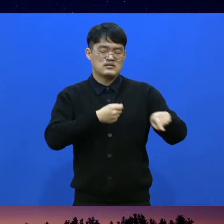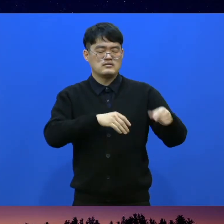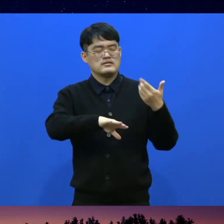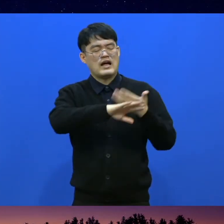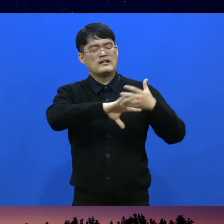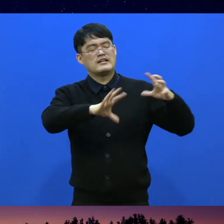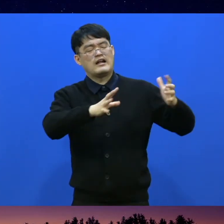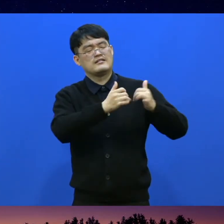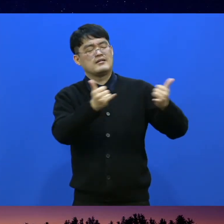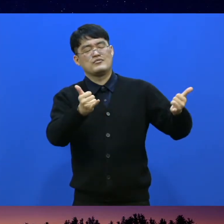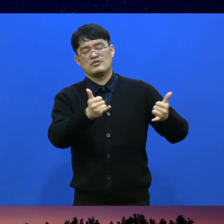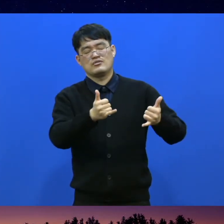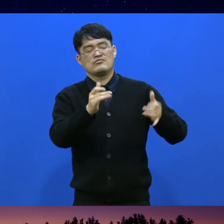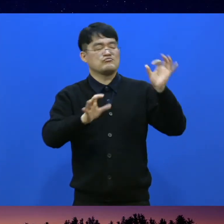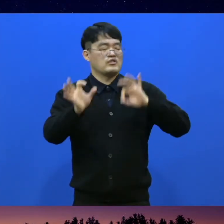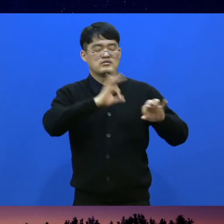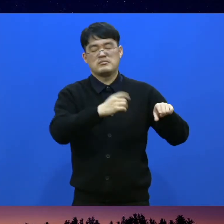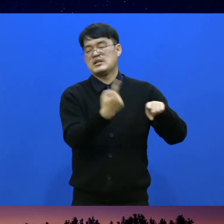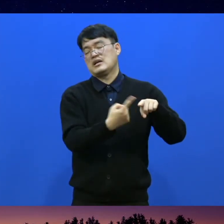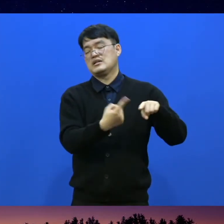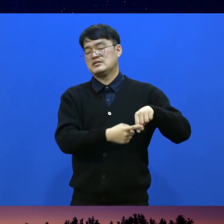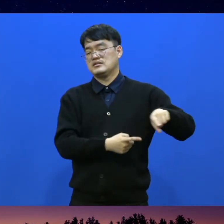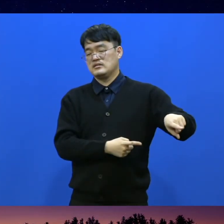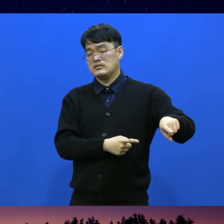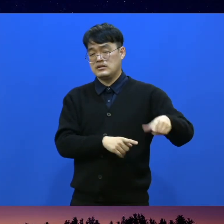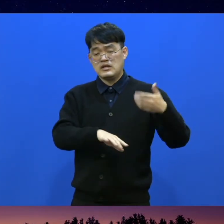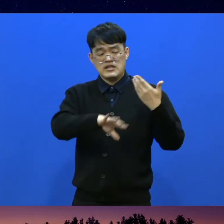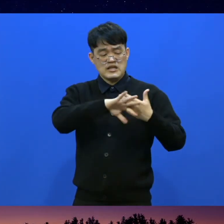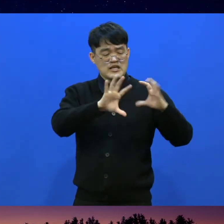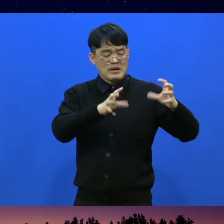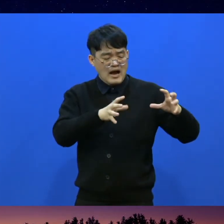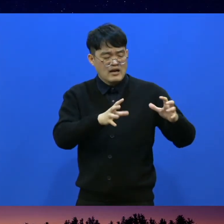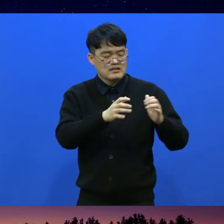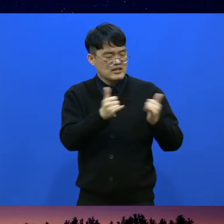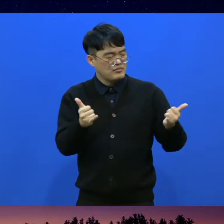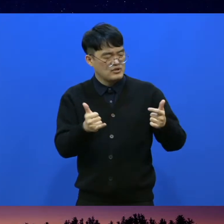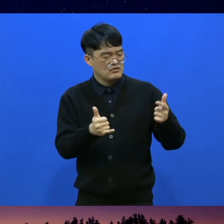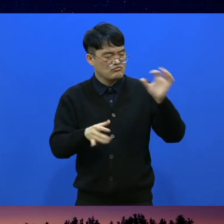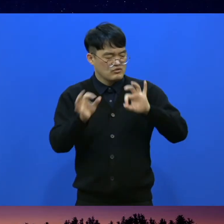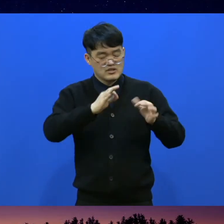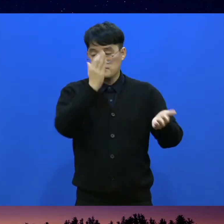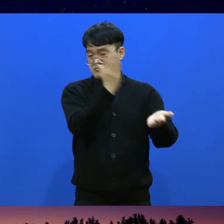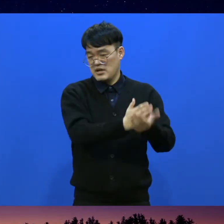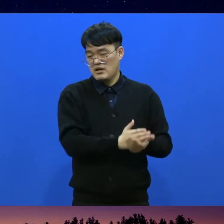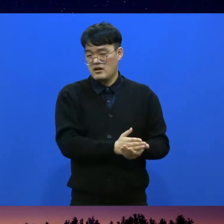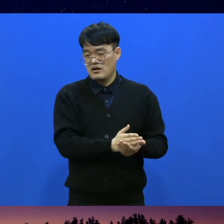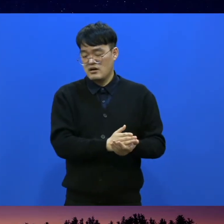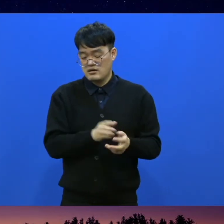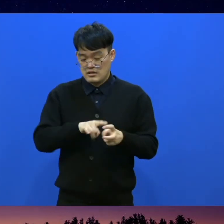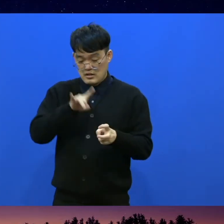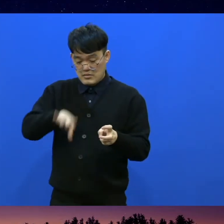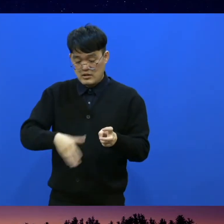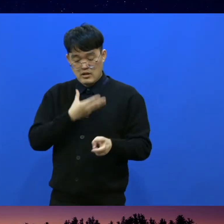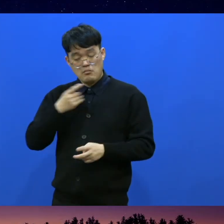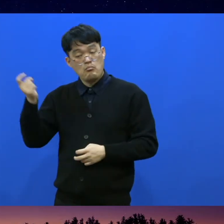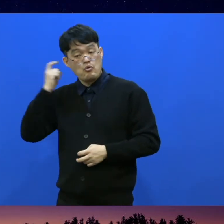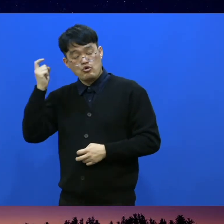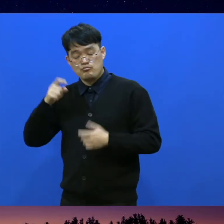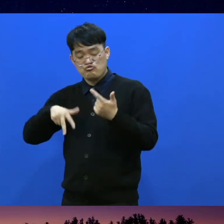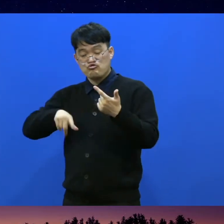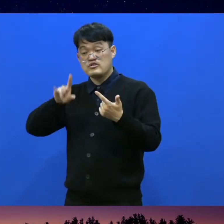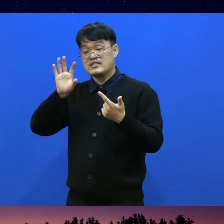구하는 거다. 이방인들이 기도를 너희들 하지 마라. 그래서 마태복음 6장에서 주기도문을